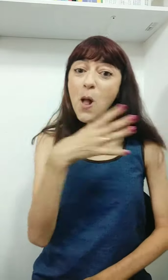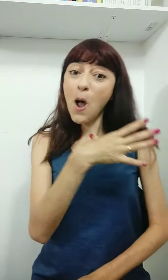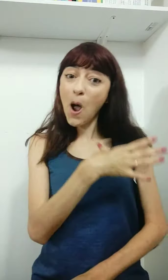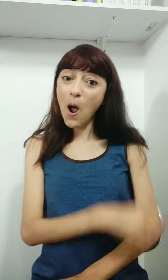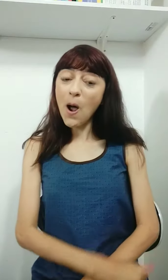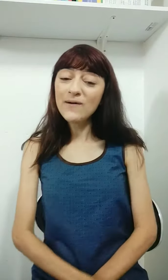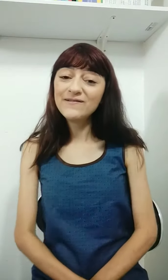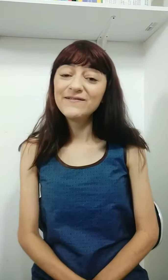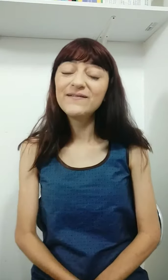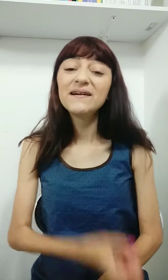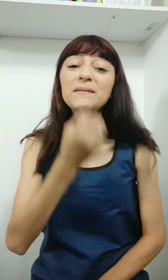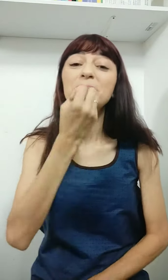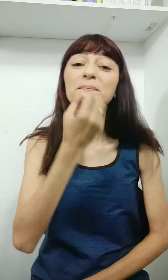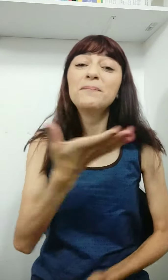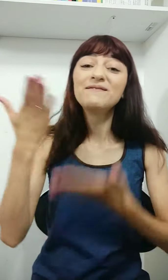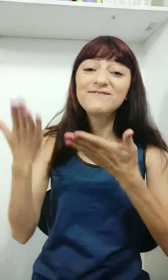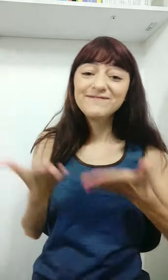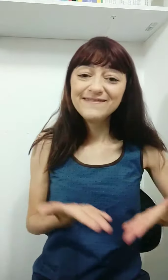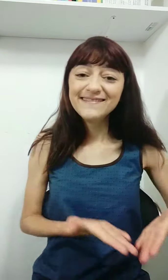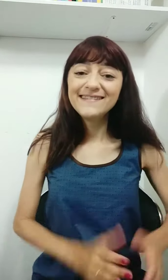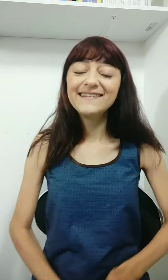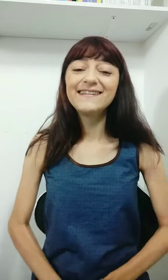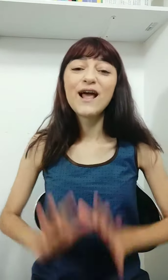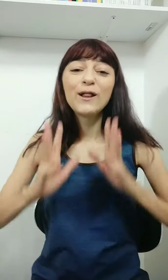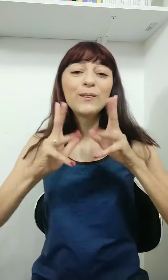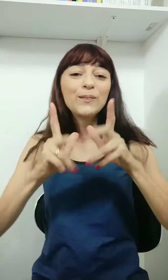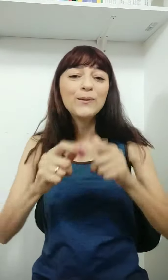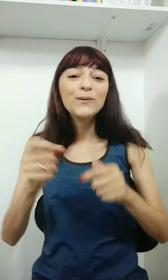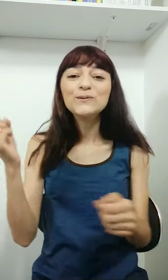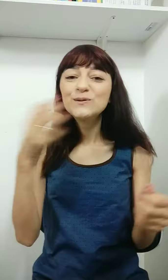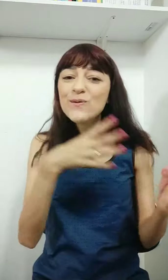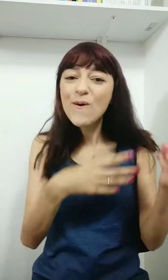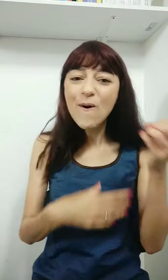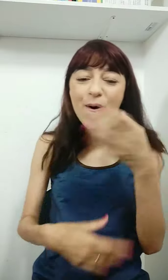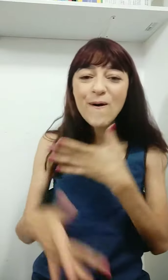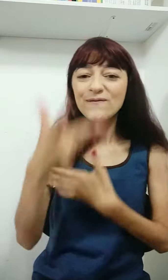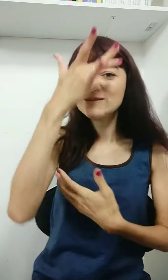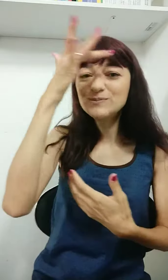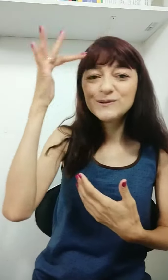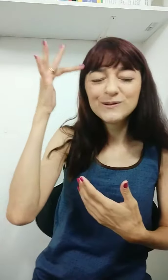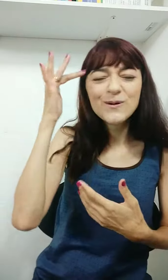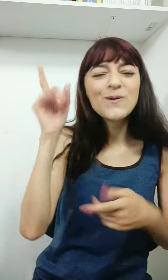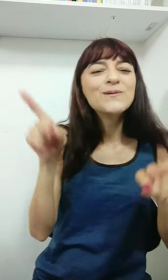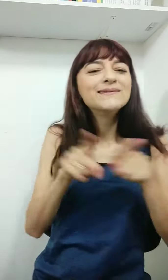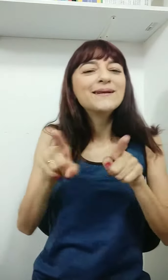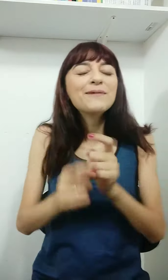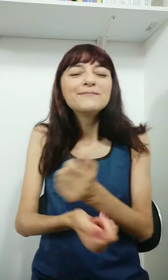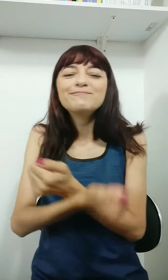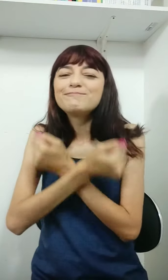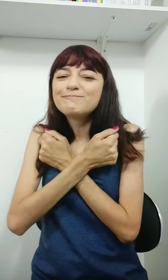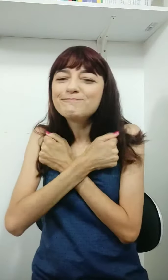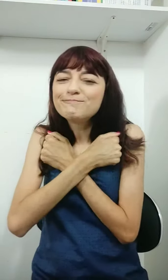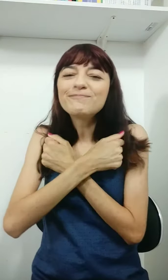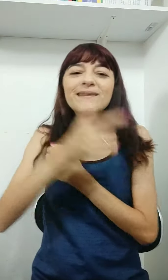algumas pessoas novas, não é? Vocês que são novos aí, né, no Instagram, que fazem pouco tempo que estão